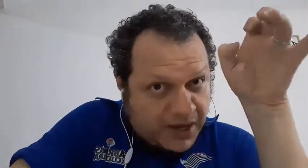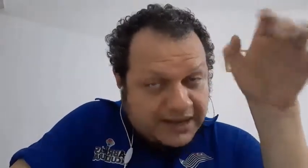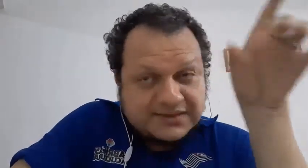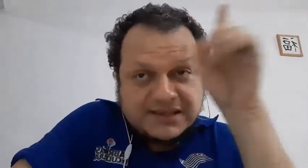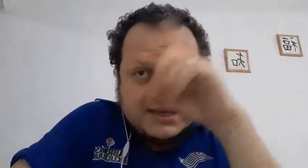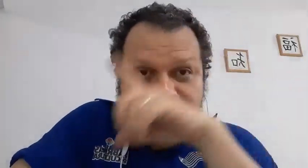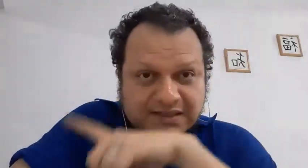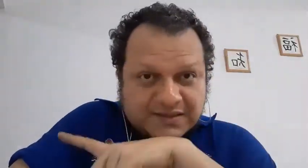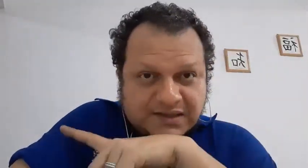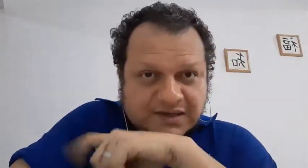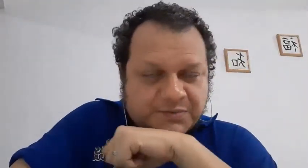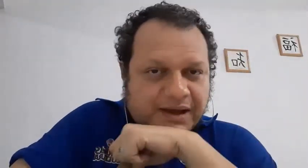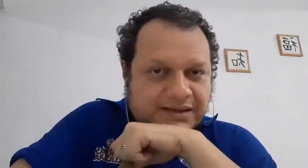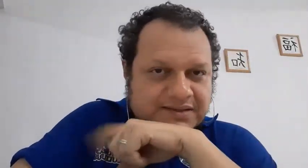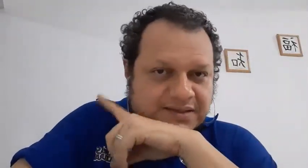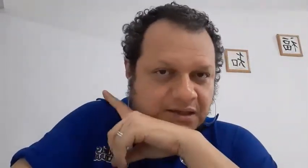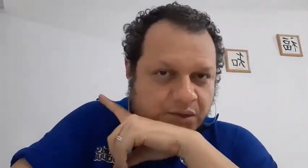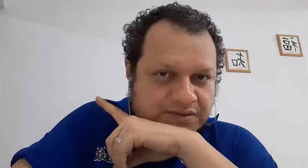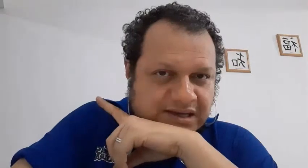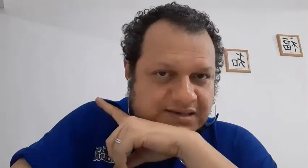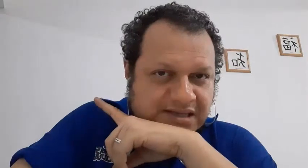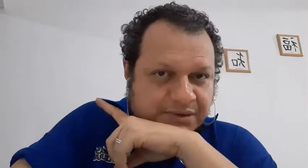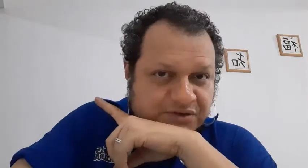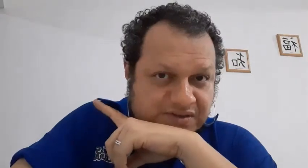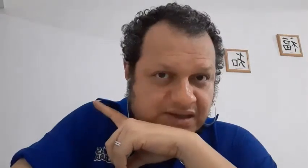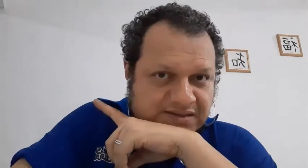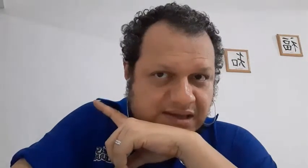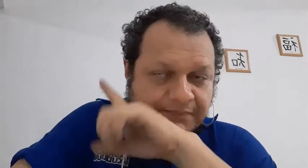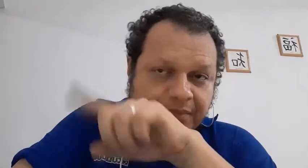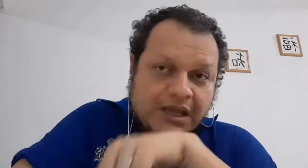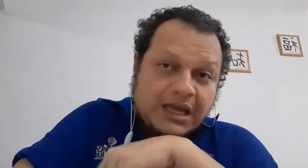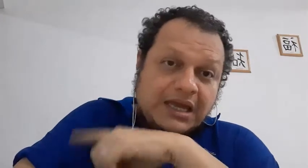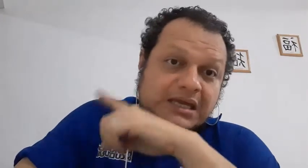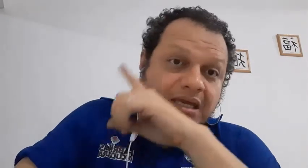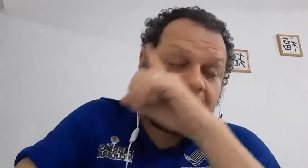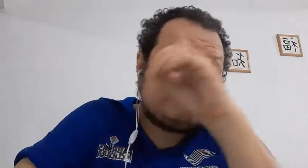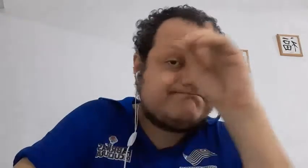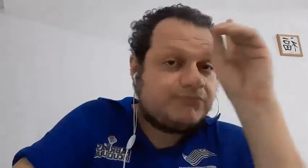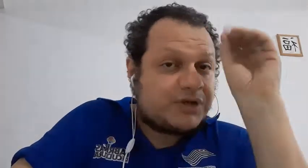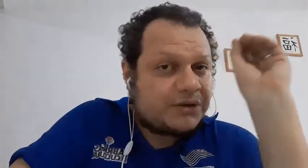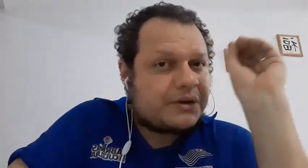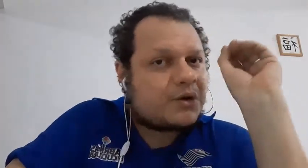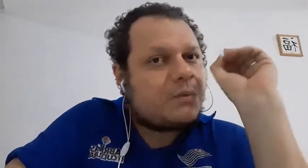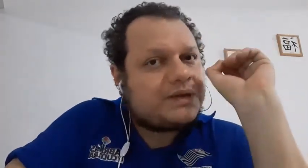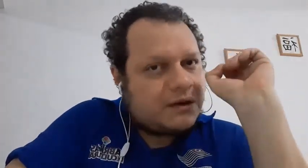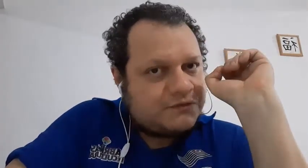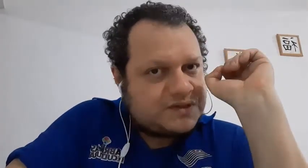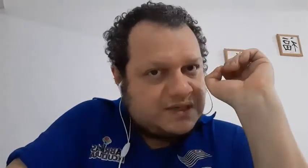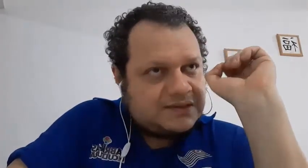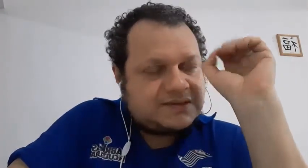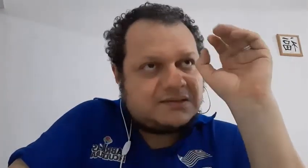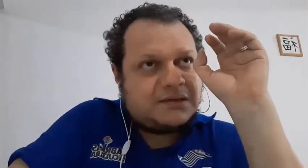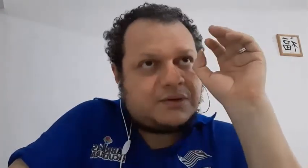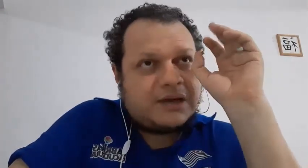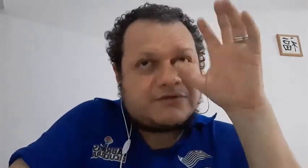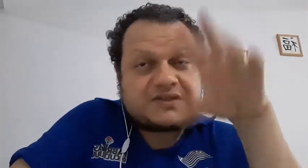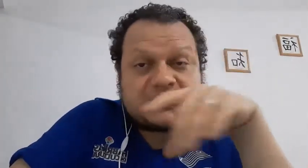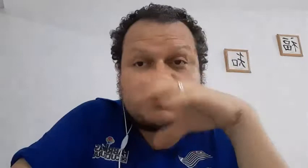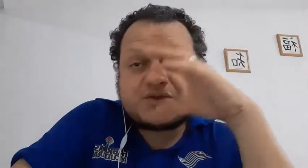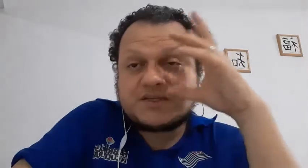manuais desses três países que eu sinalizei para vocês, tá? E o que eu quero combinar com vocês? Eu quero que vocês vejam esses